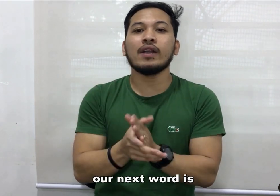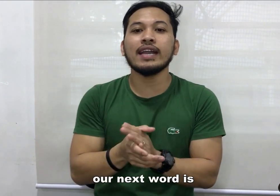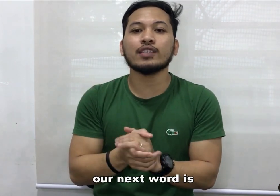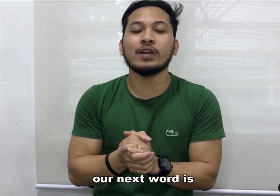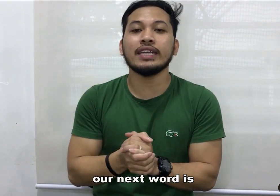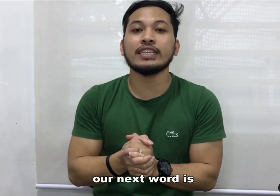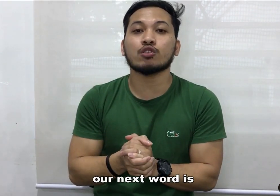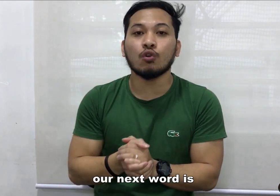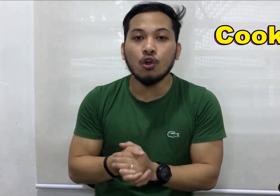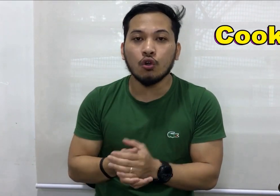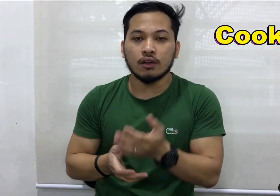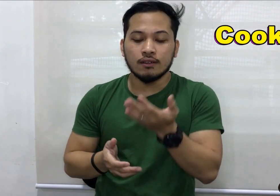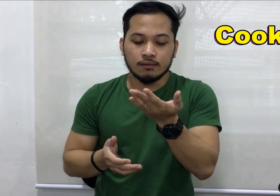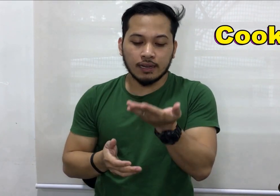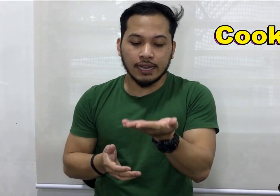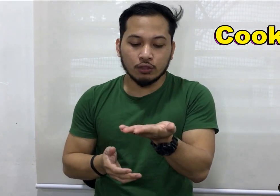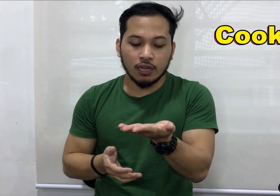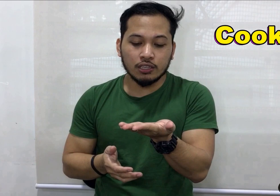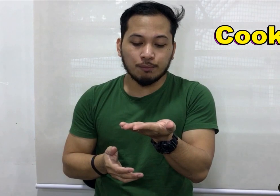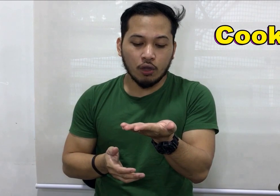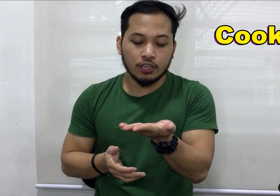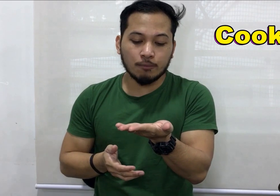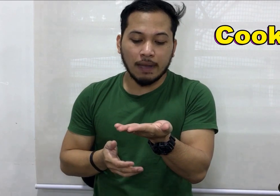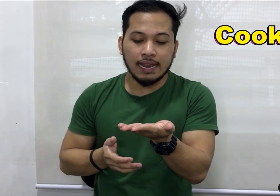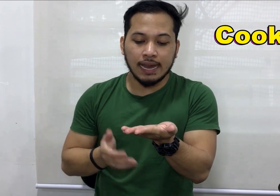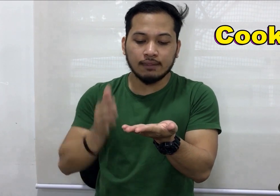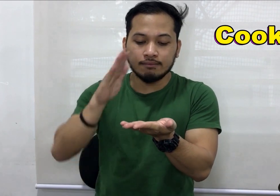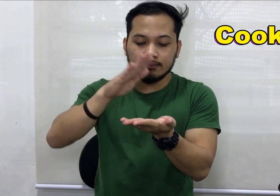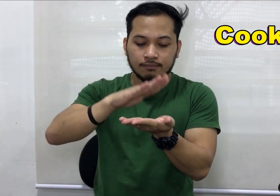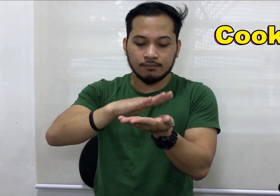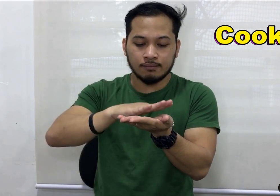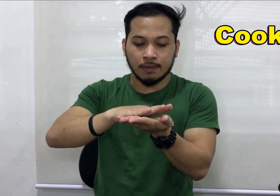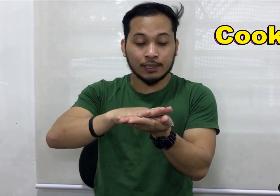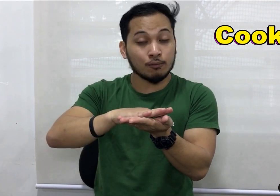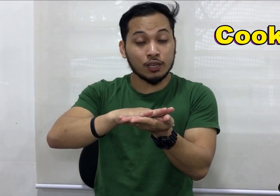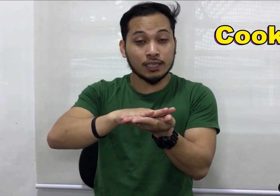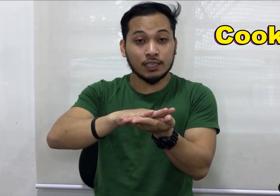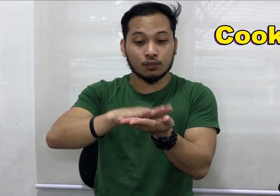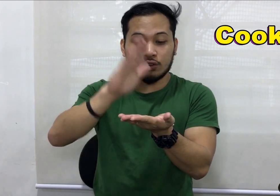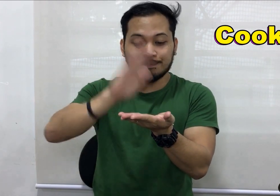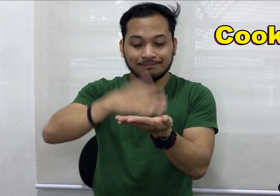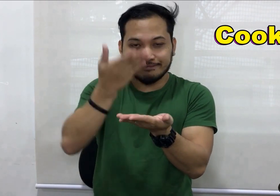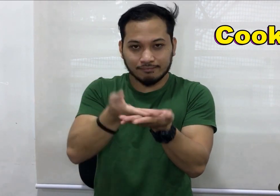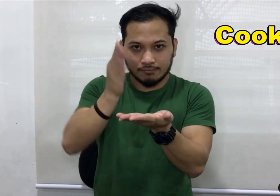Our next word is cook. Nakaganto lang din pong inyong palad. Patong mo lang siya dito.